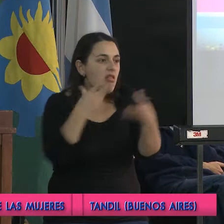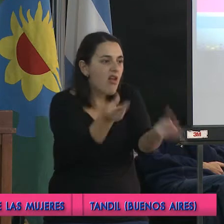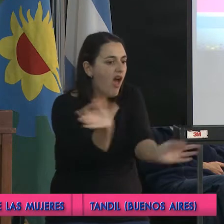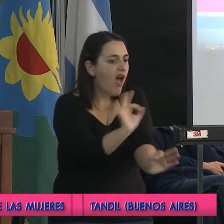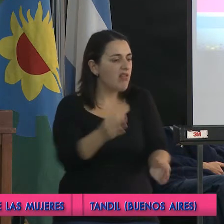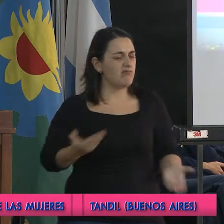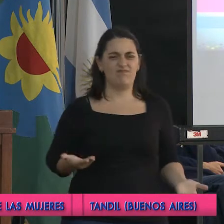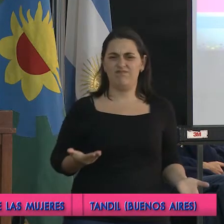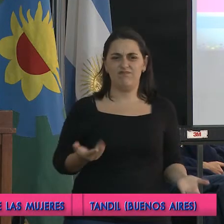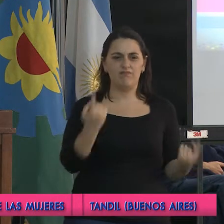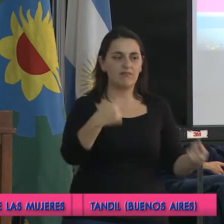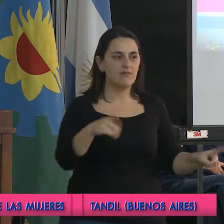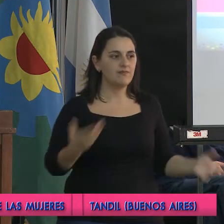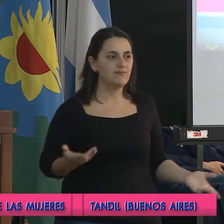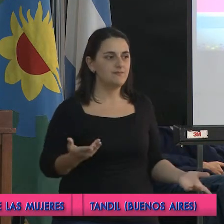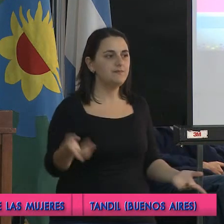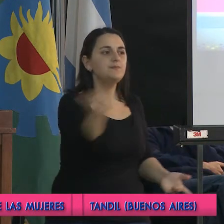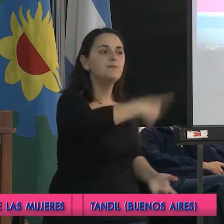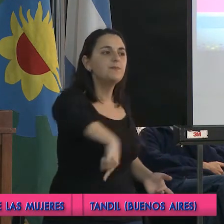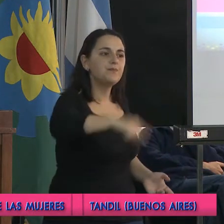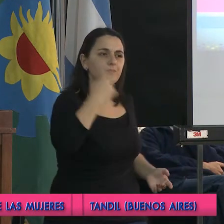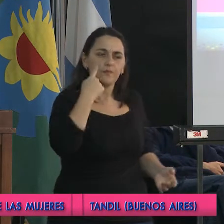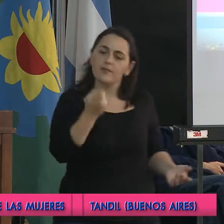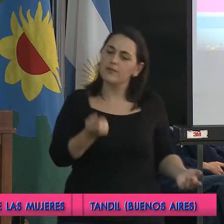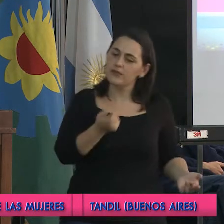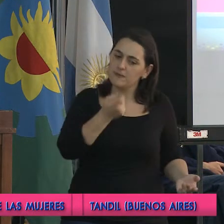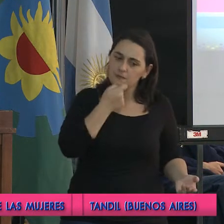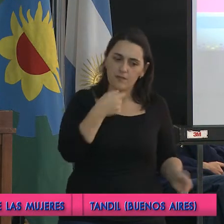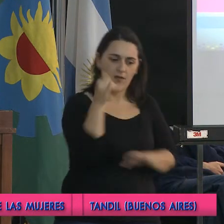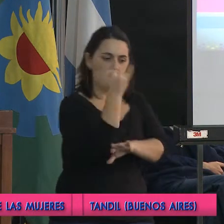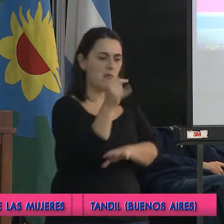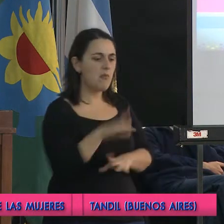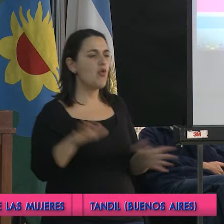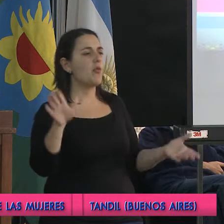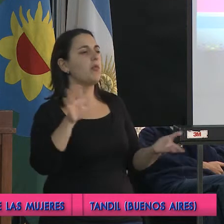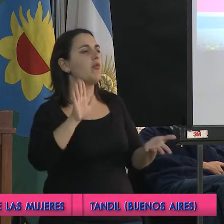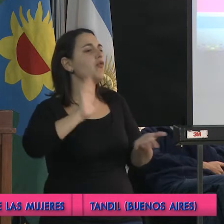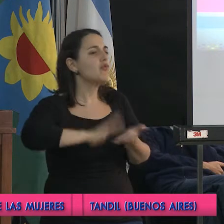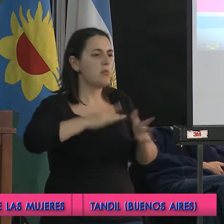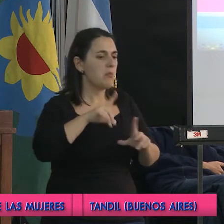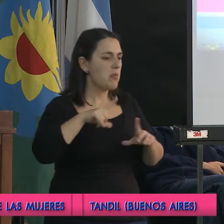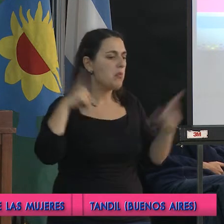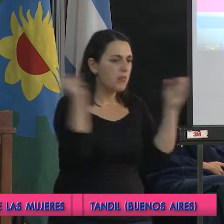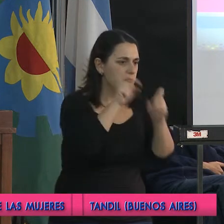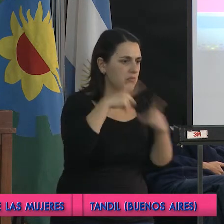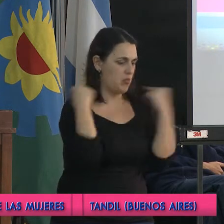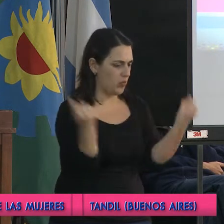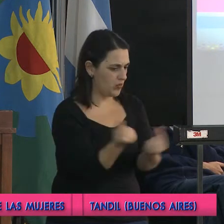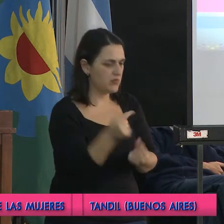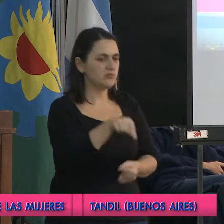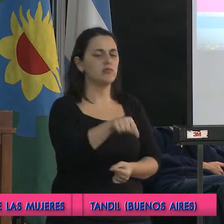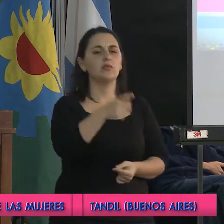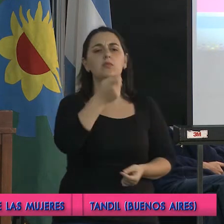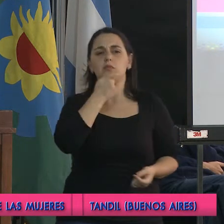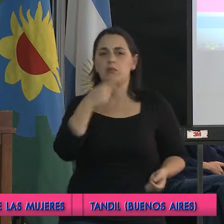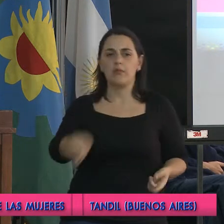situación. Allí vimos no solo la utilización política del hecho respecto a bombardear a la gente con la idea